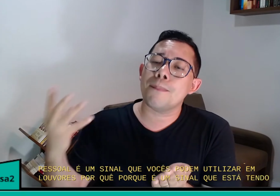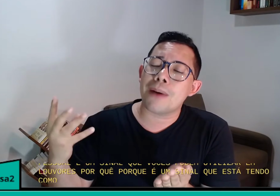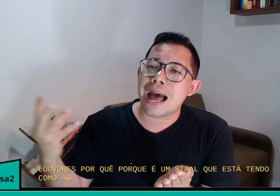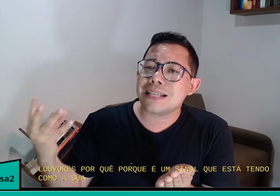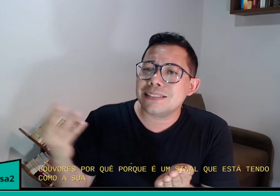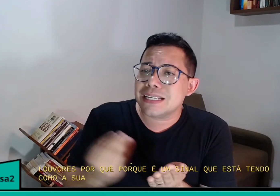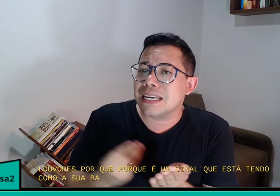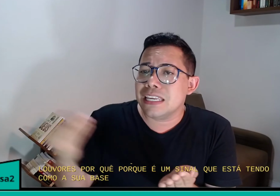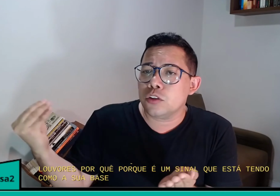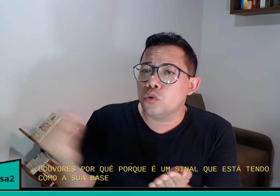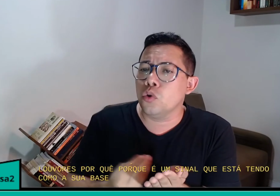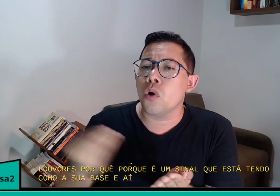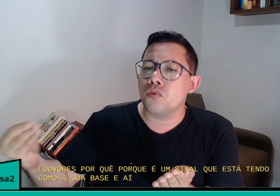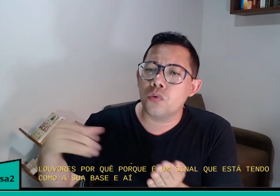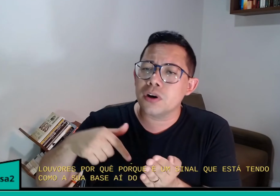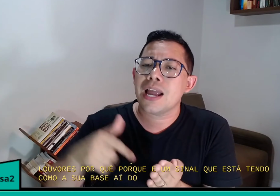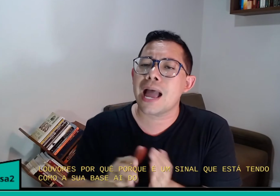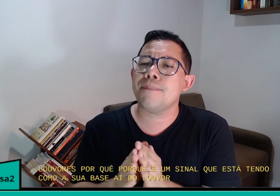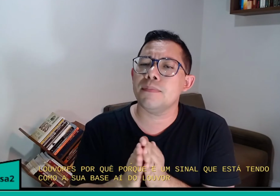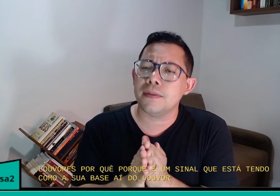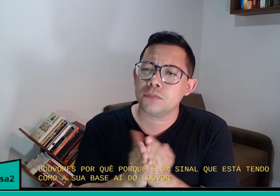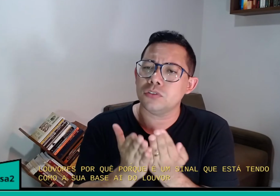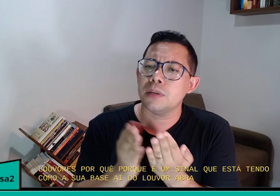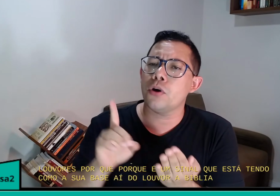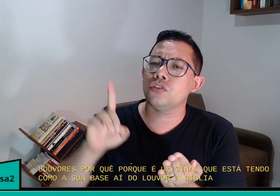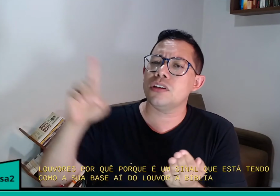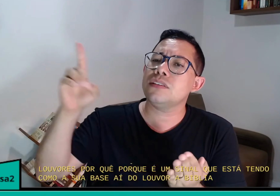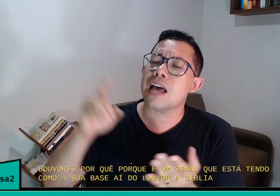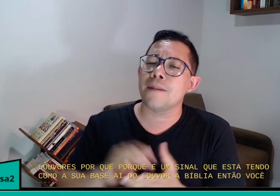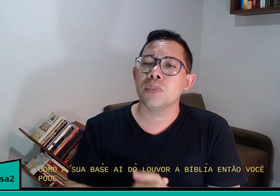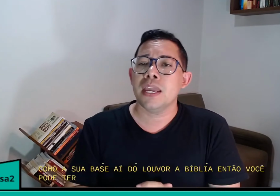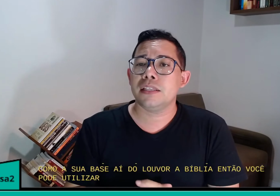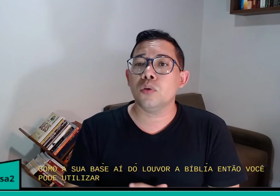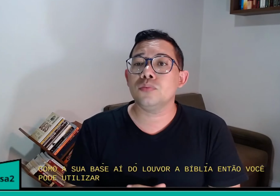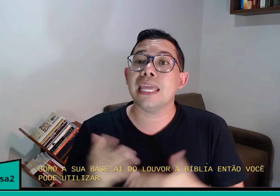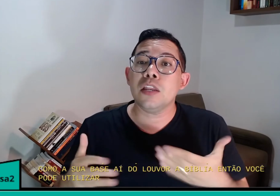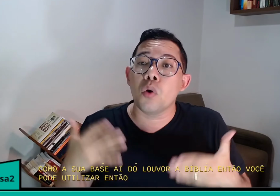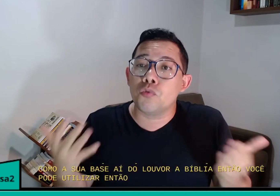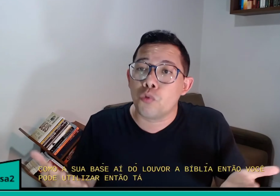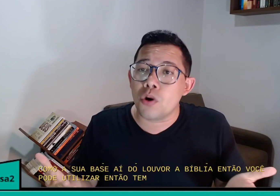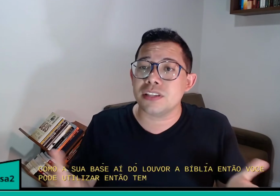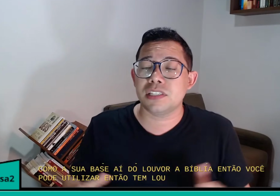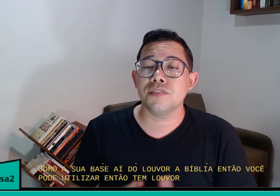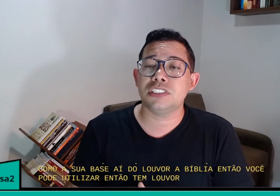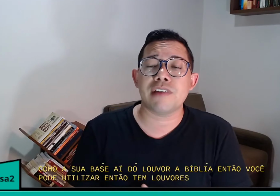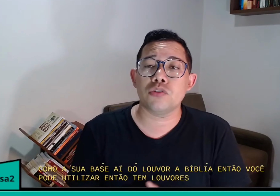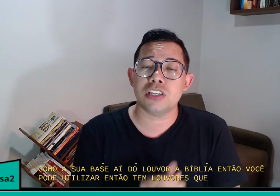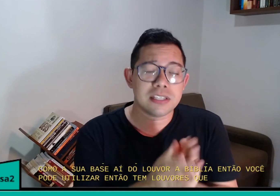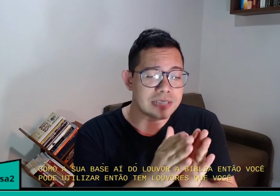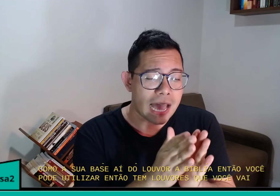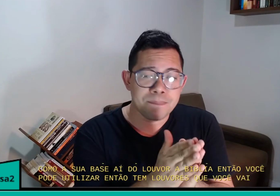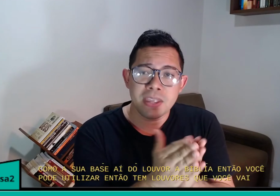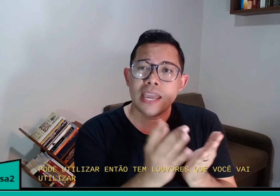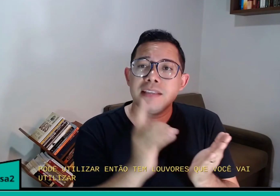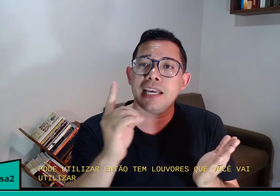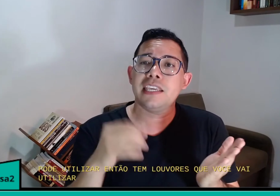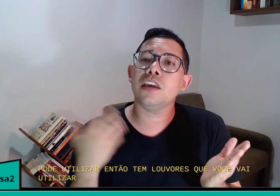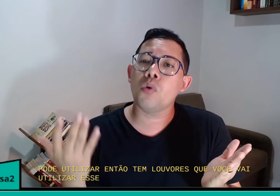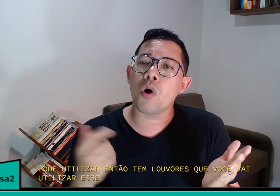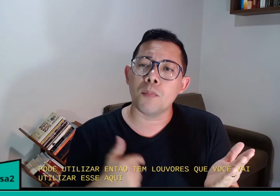base aí do louvor a Bíblia. Então, você pode utilizar. Então, tem louvores que você vai utilizar esse aqui como,